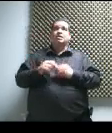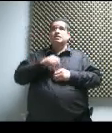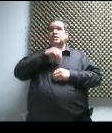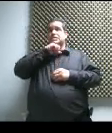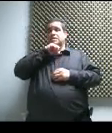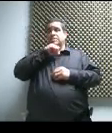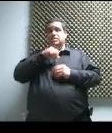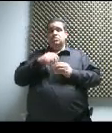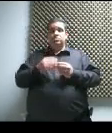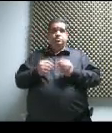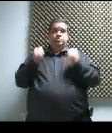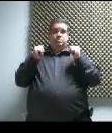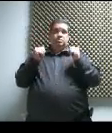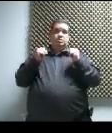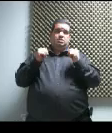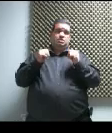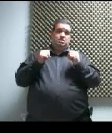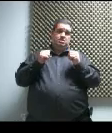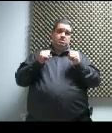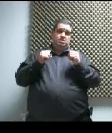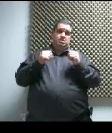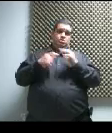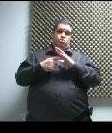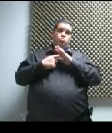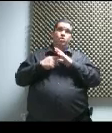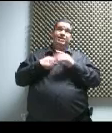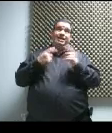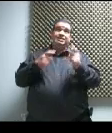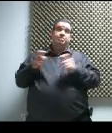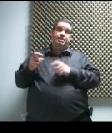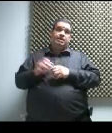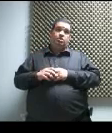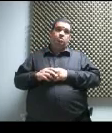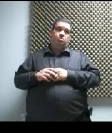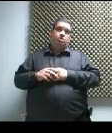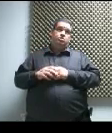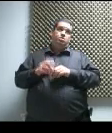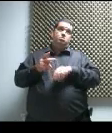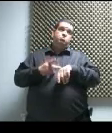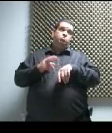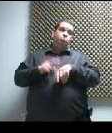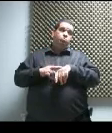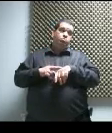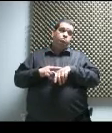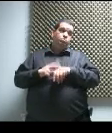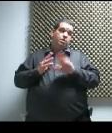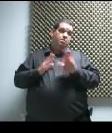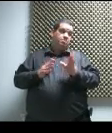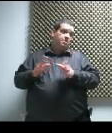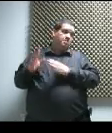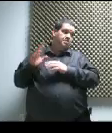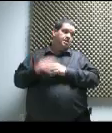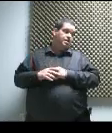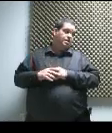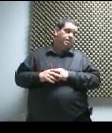pulverizado. sea que ese nos muestra ese peligro. Y Puerto Rico está preparado.